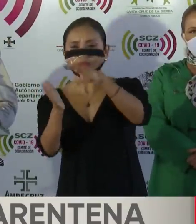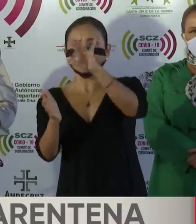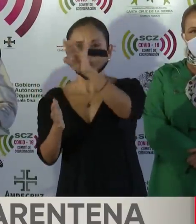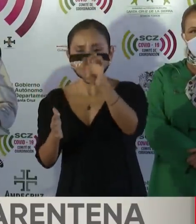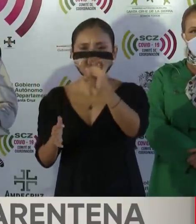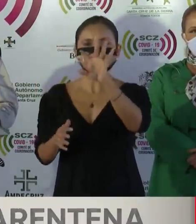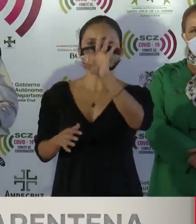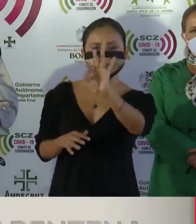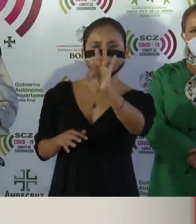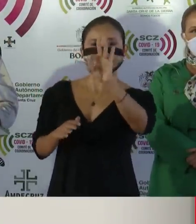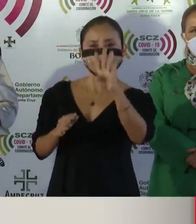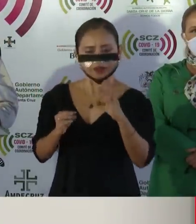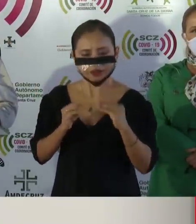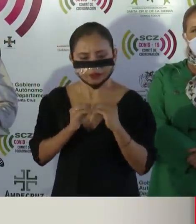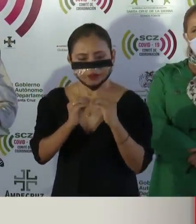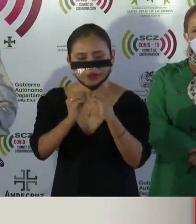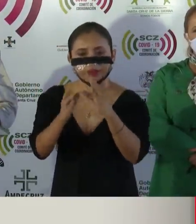2.894 casos